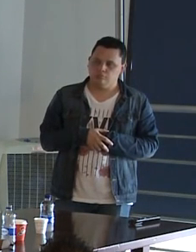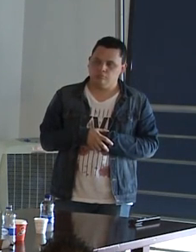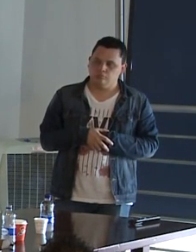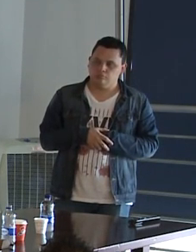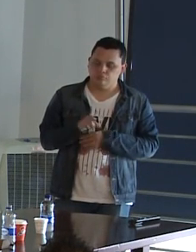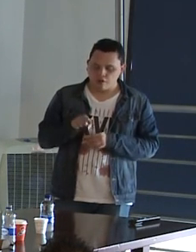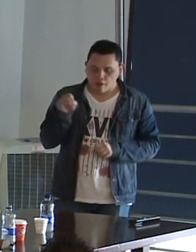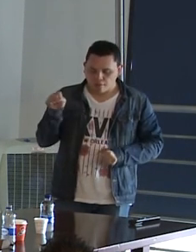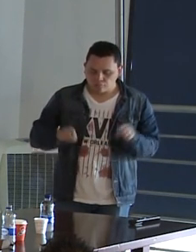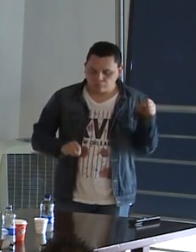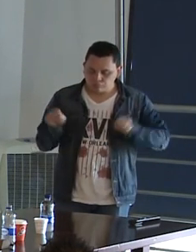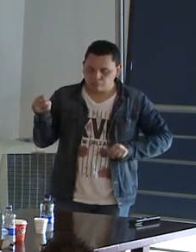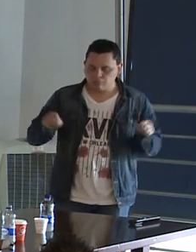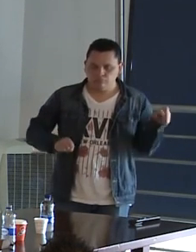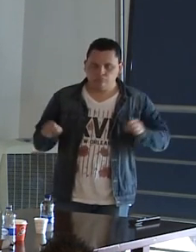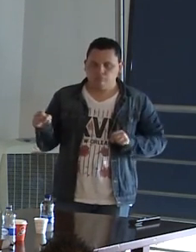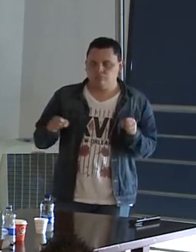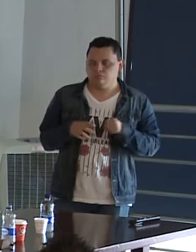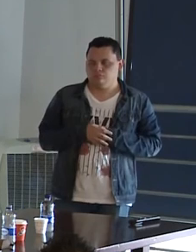la posibilidad